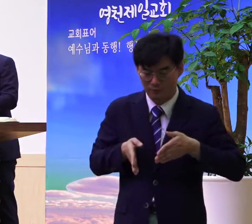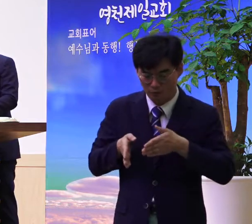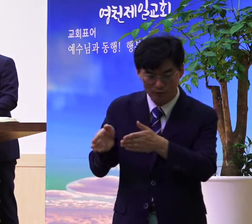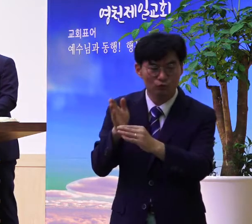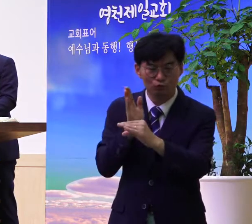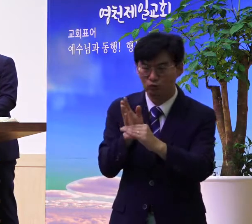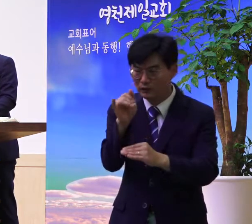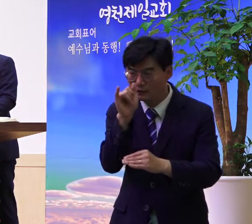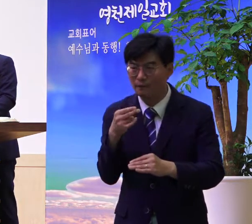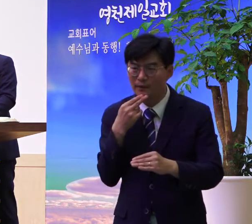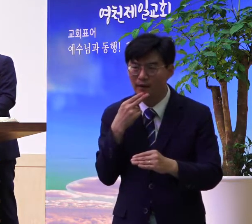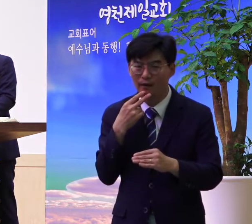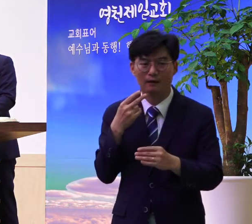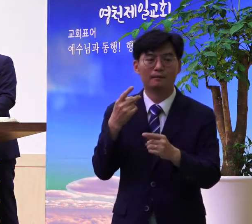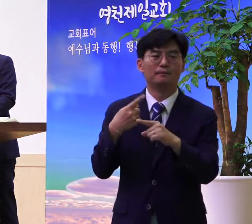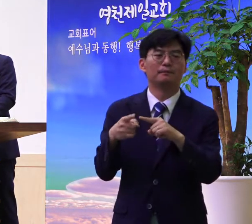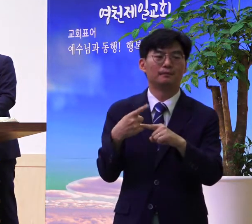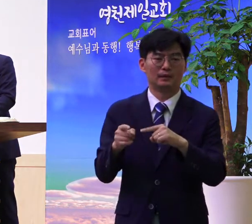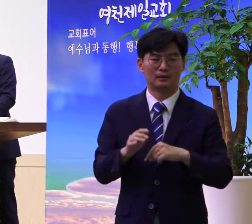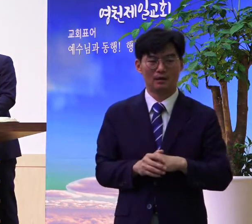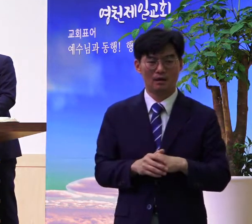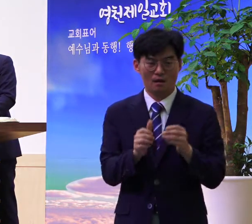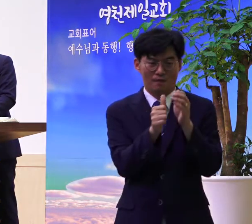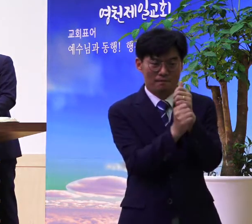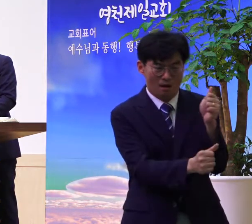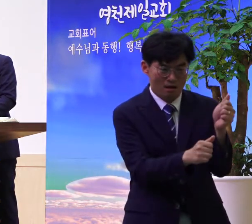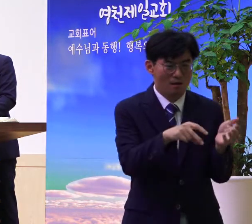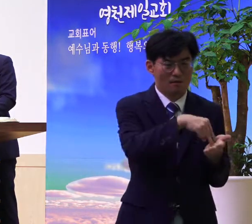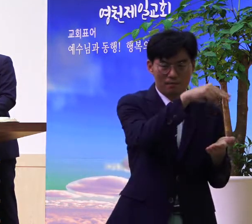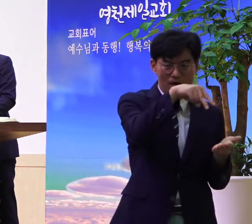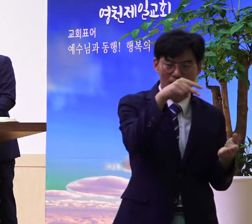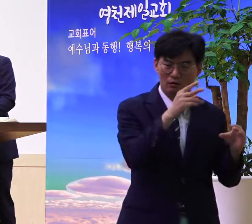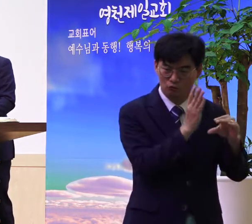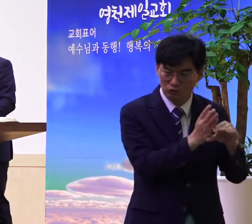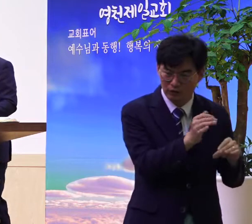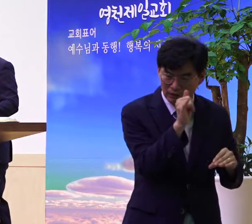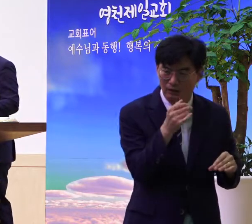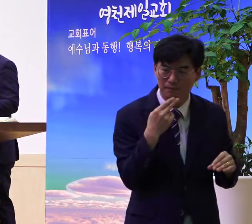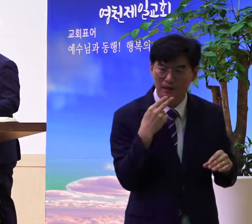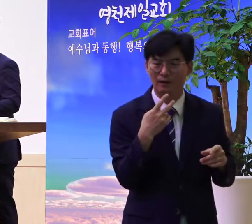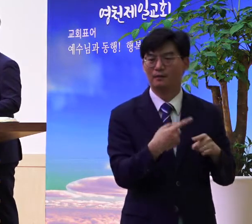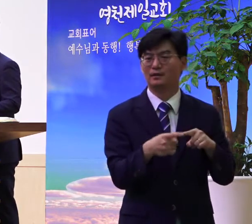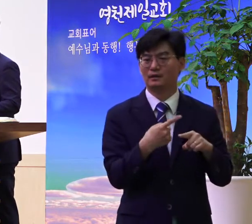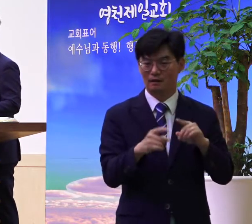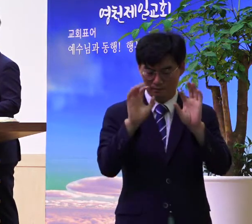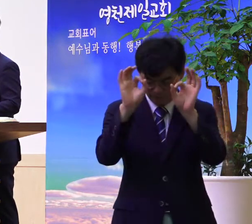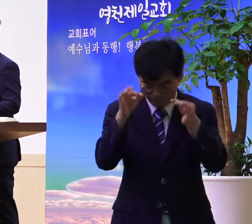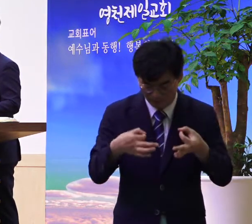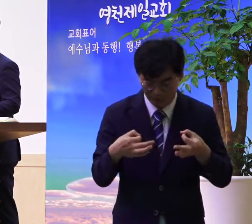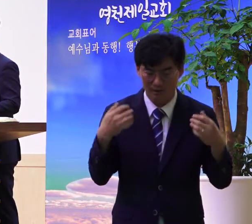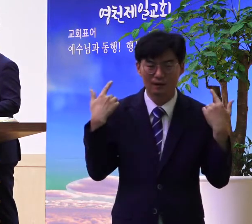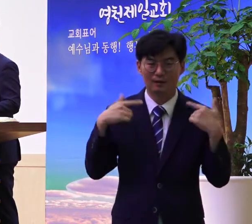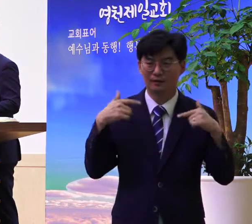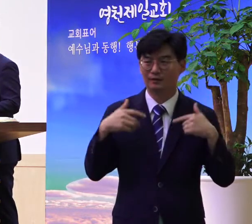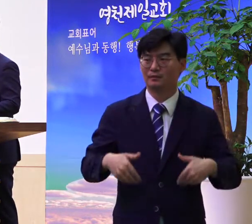찾을 것이 아니라 목적지까지 정확하게 갈 수 있는 바른 길이 어떤 것인지를